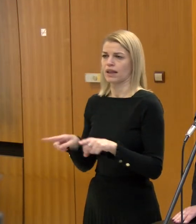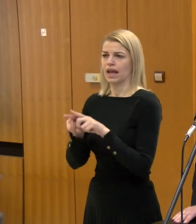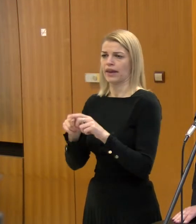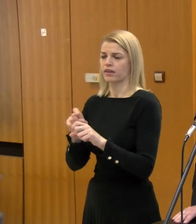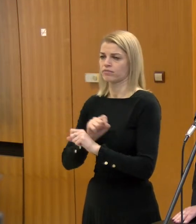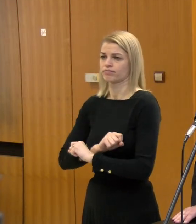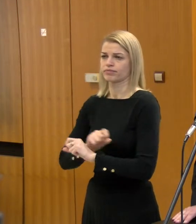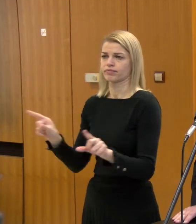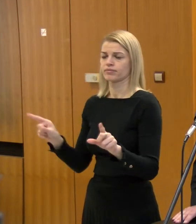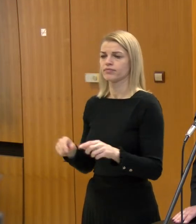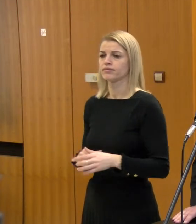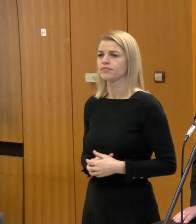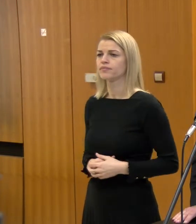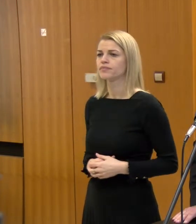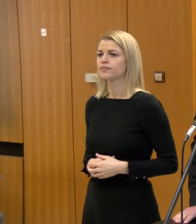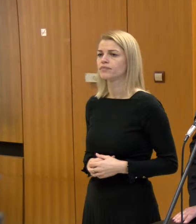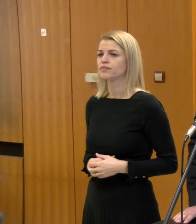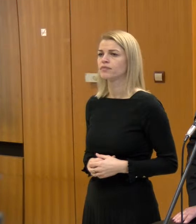My sme nachystaní.